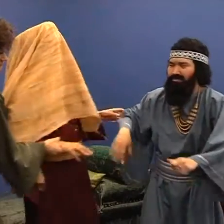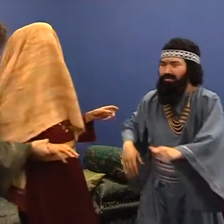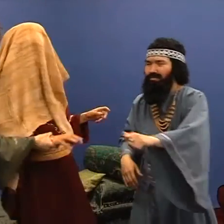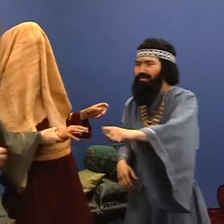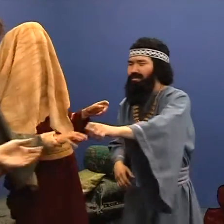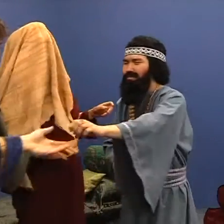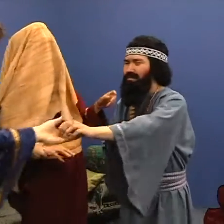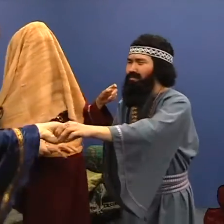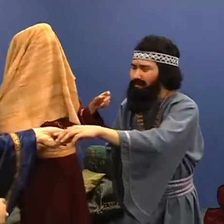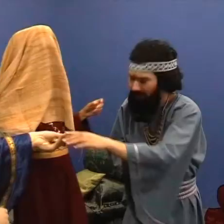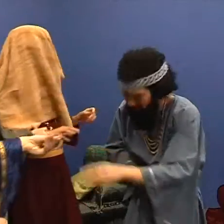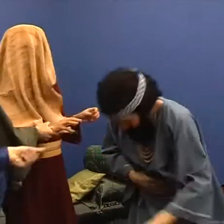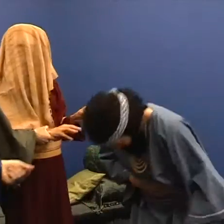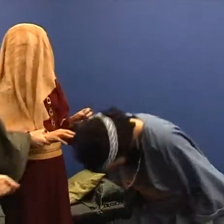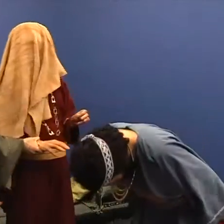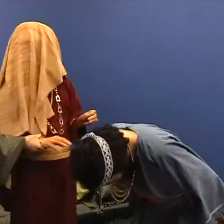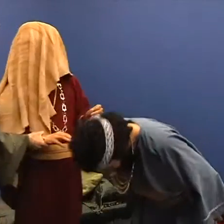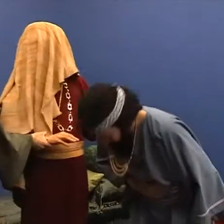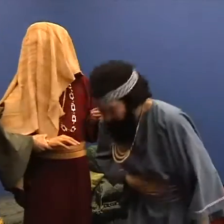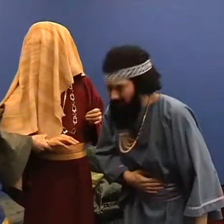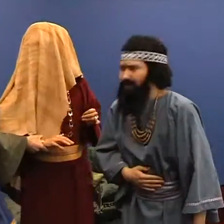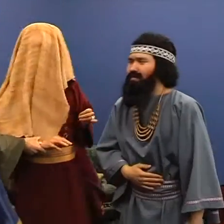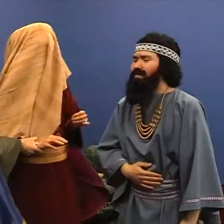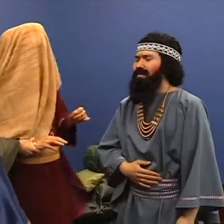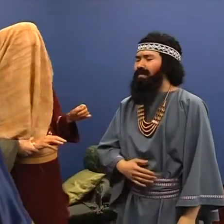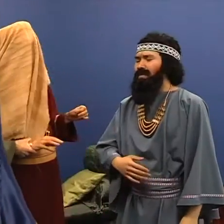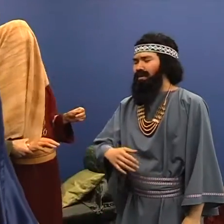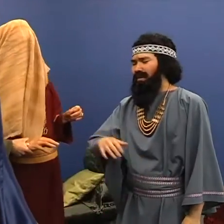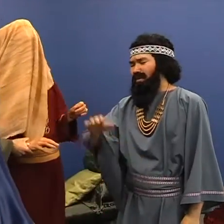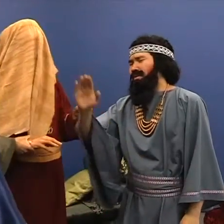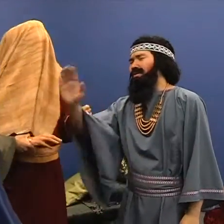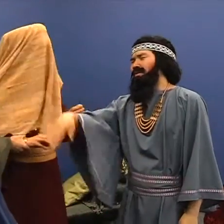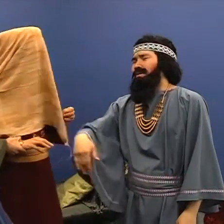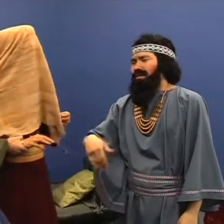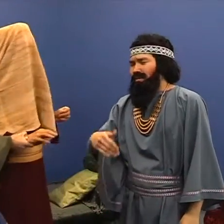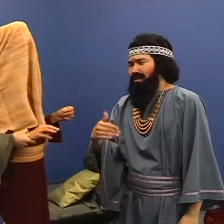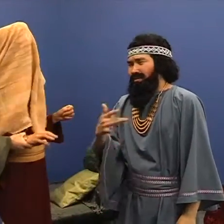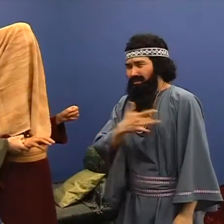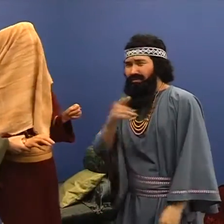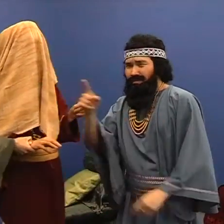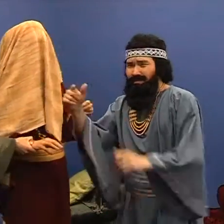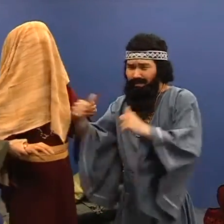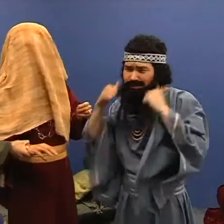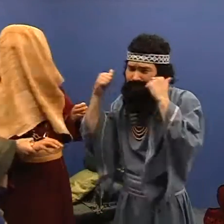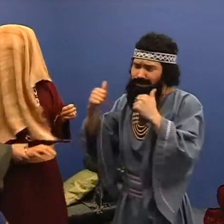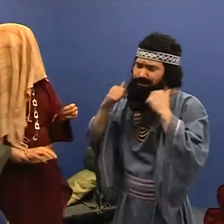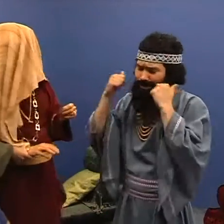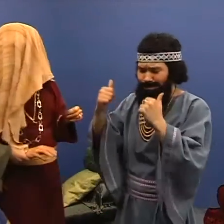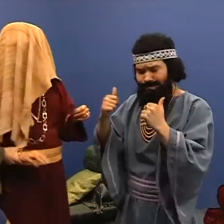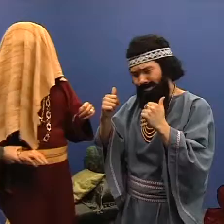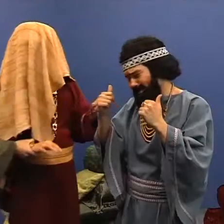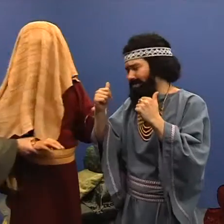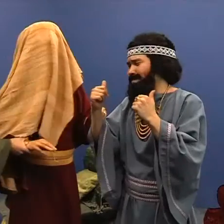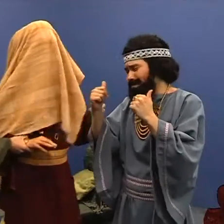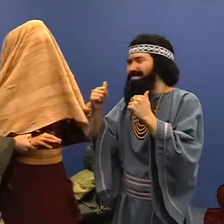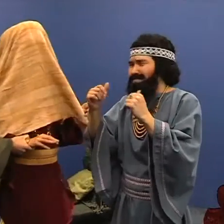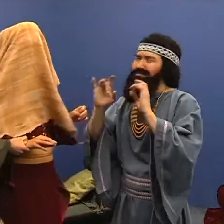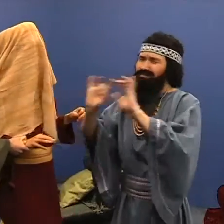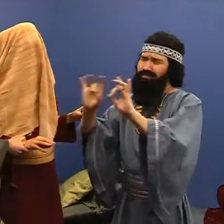изнасилована, когда я в доме?» Как только царь сказал это, Аману накрыли лицо.